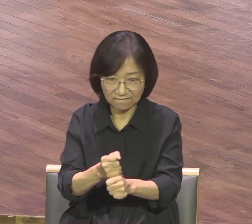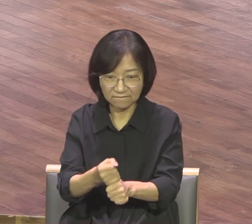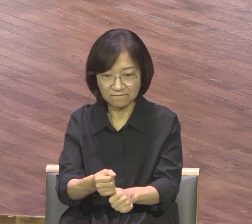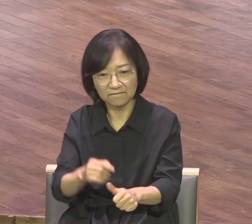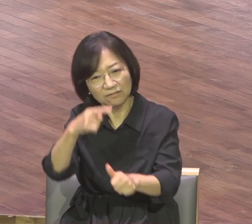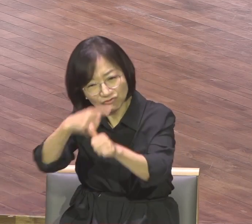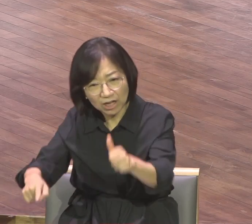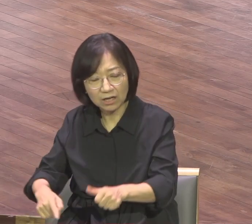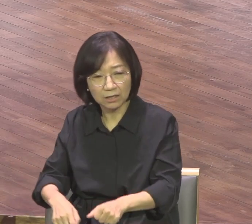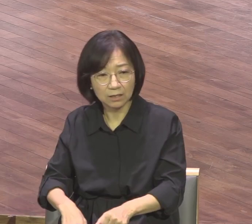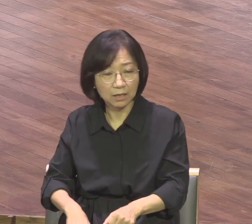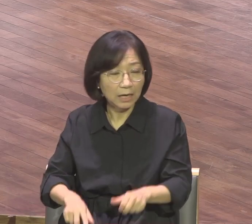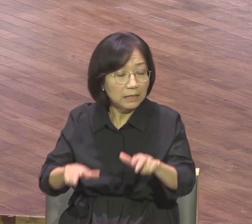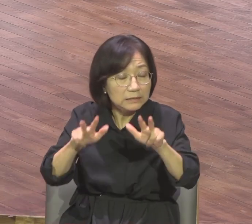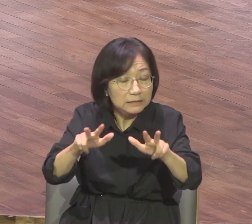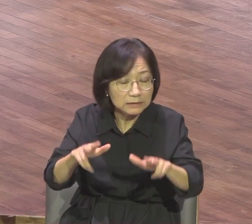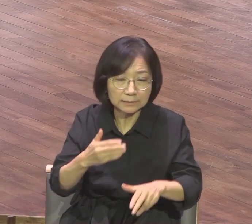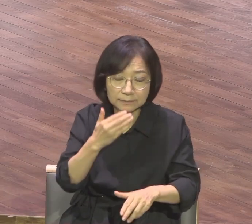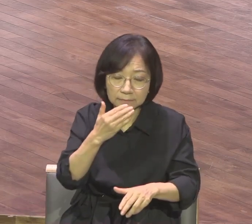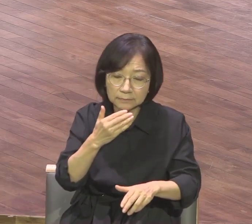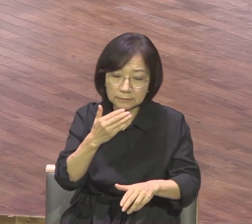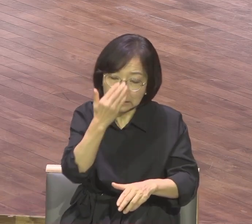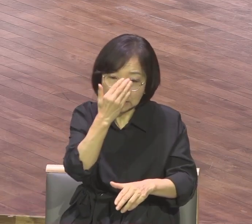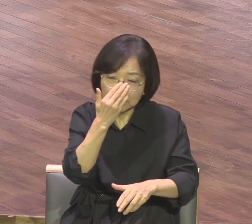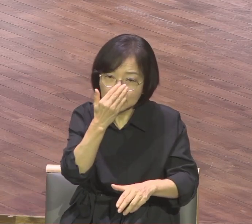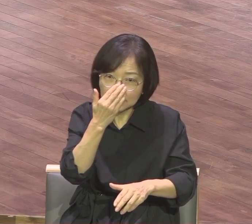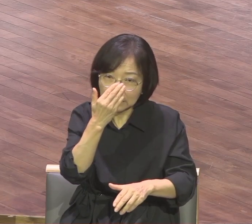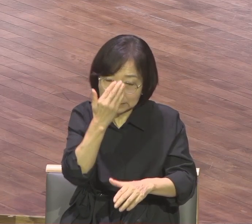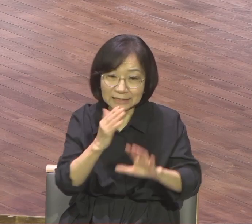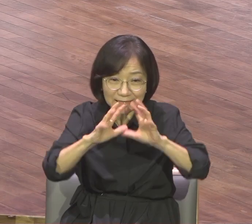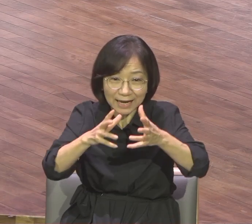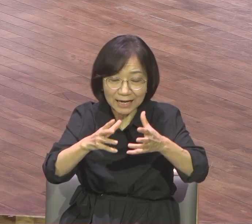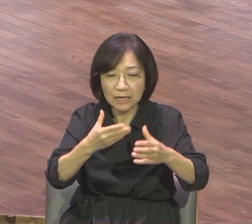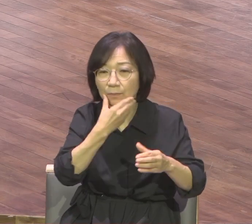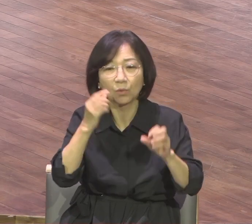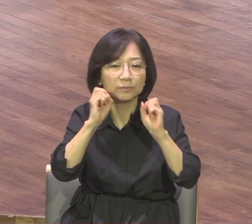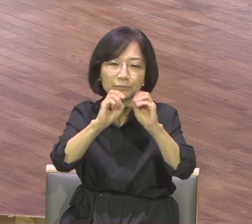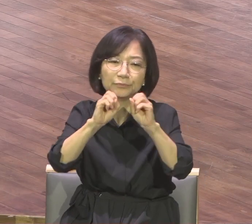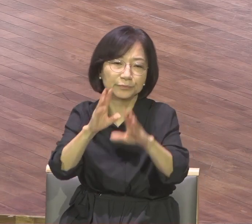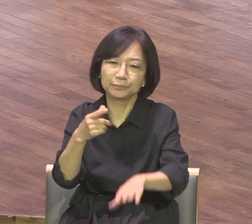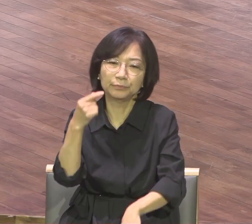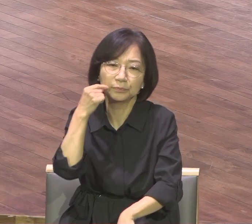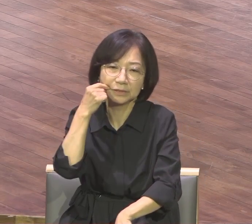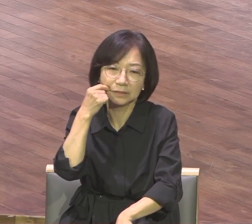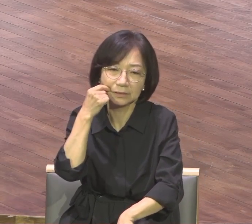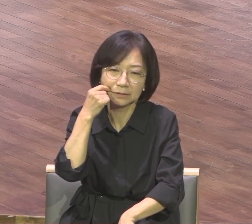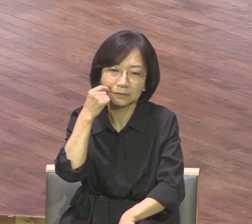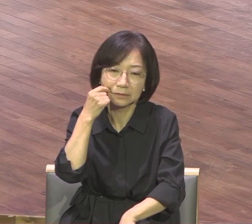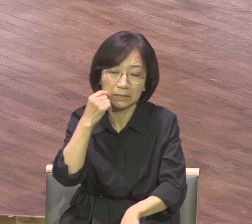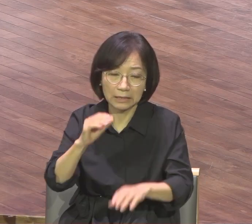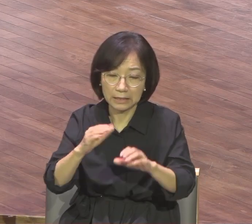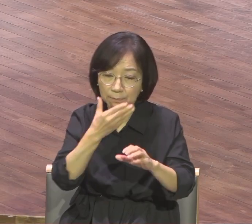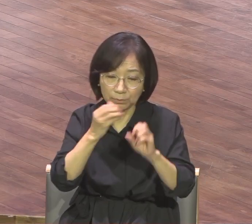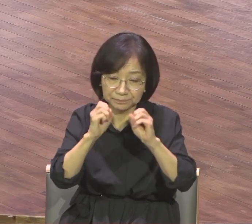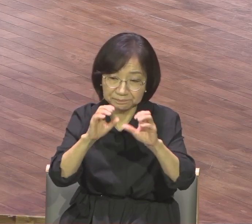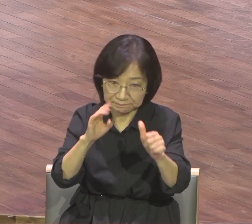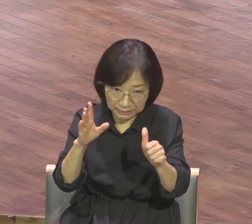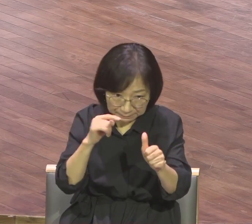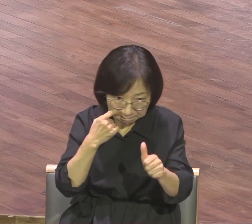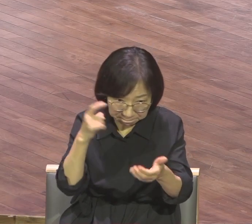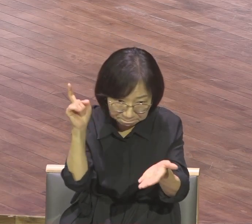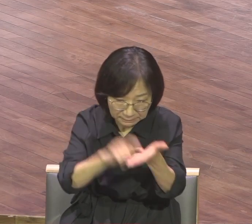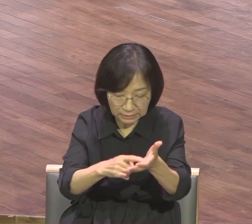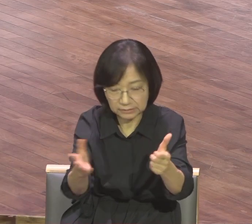예루살렘은 이스라엘은 전도 못합니다. 한번 추방당해요. 제가 가서 알아요. 절대 못해요. 그때나